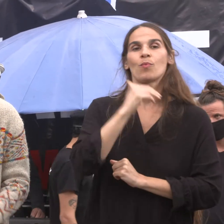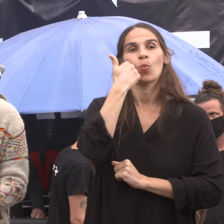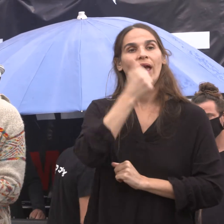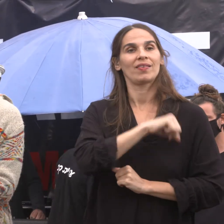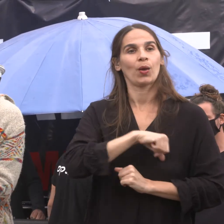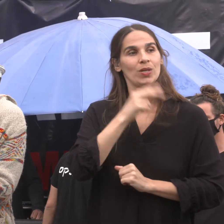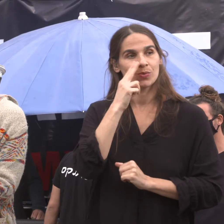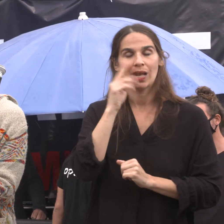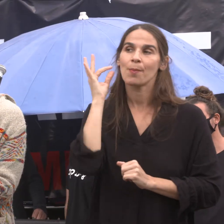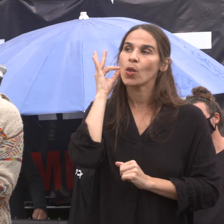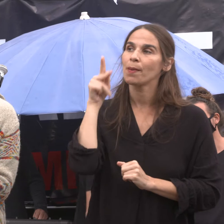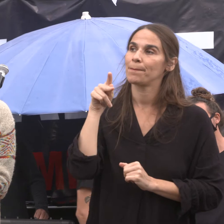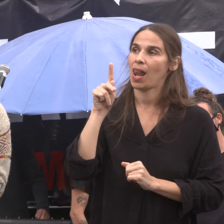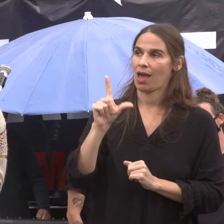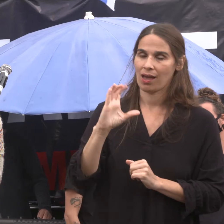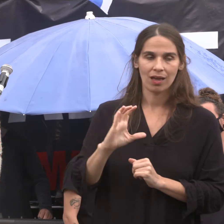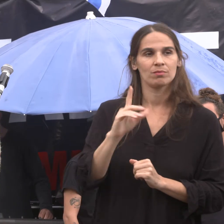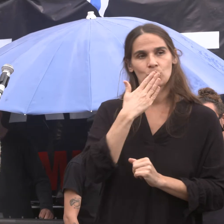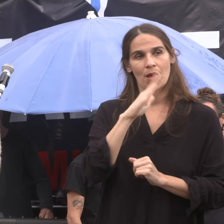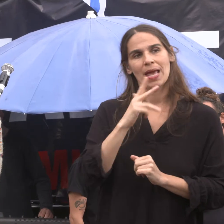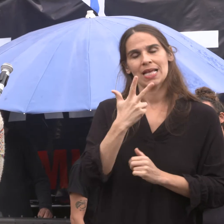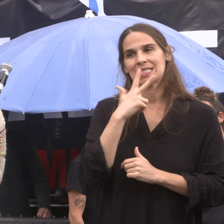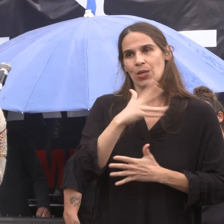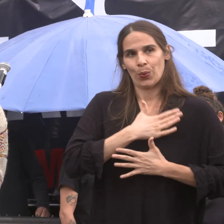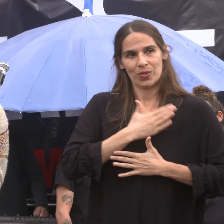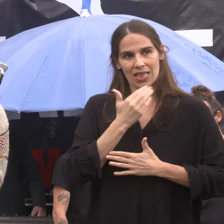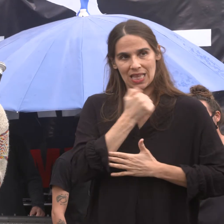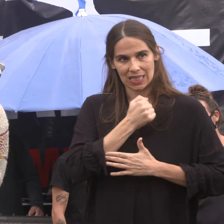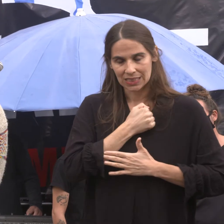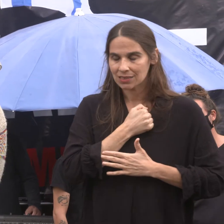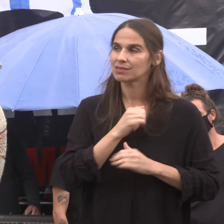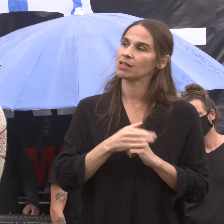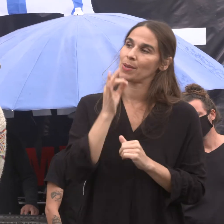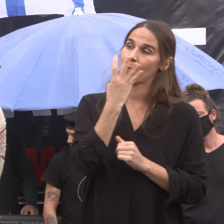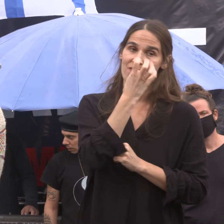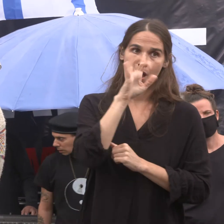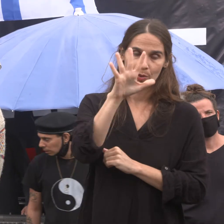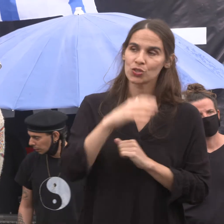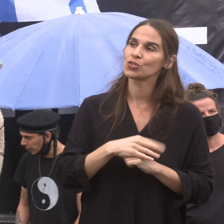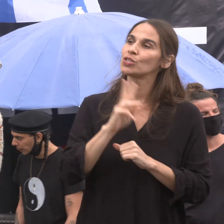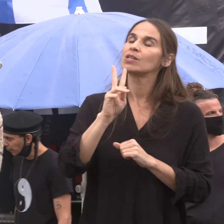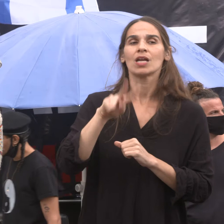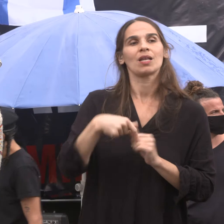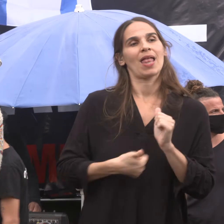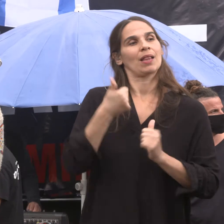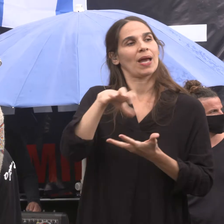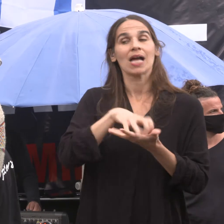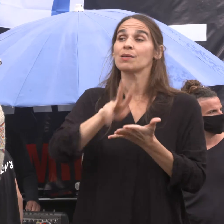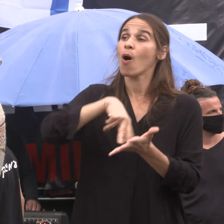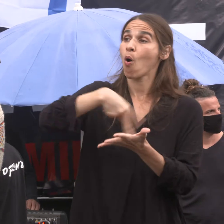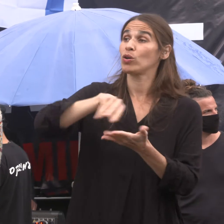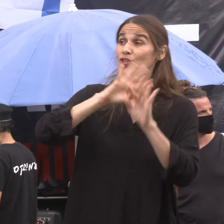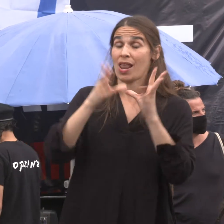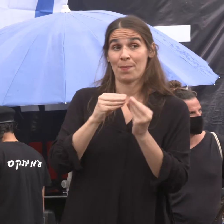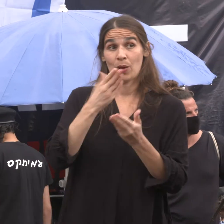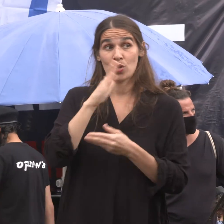נישואי לבנות פלך, מירושלים מהציונות הדתית, בת 45. מנהלת מרכז מחול שלם בירושלים,